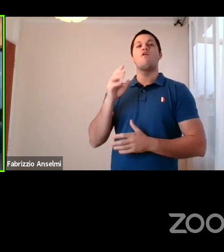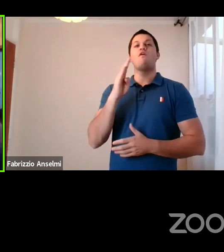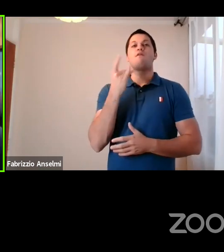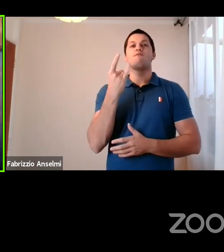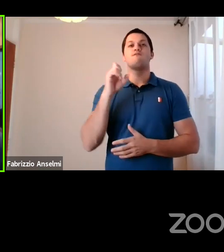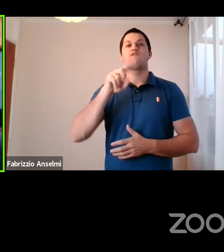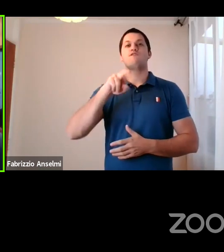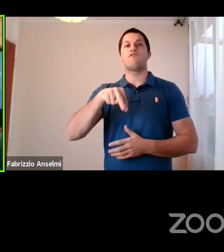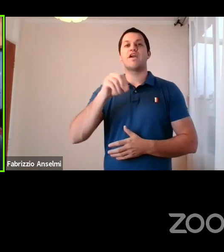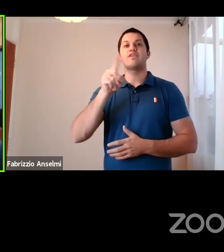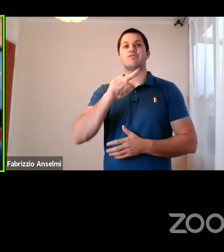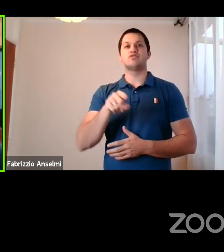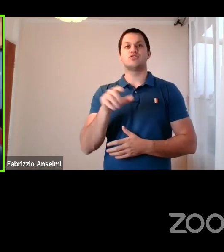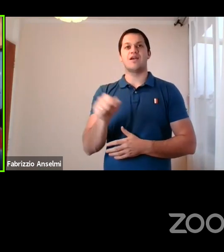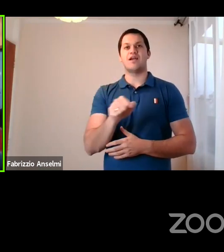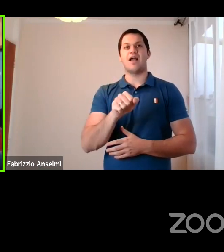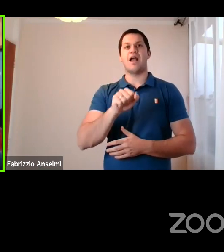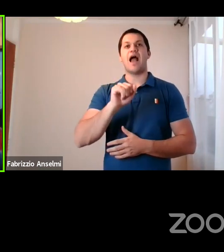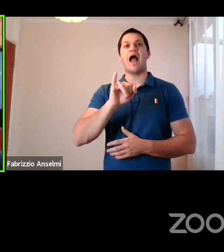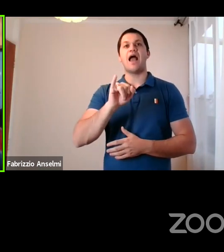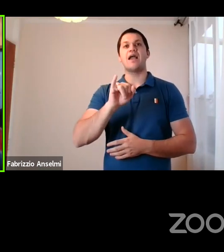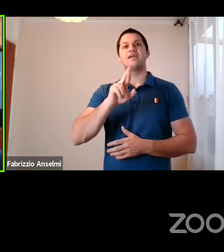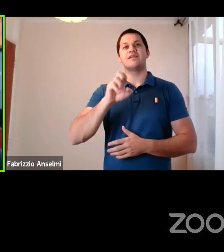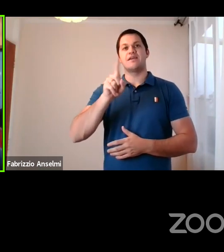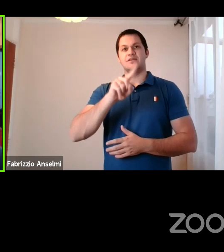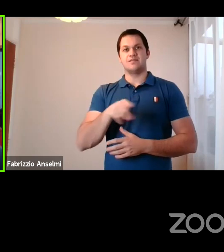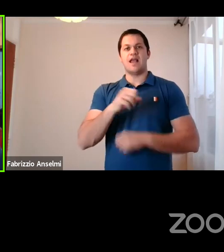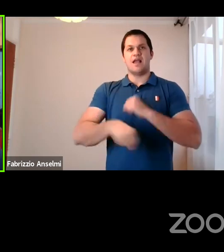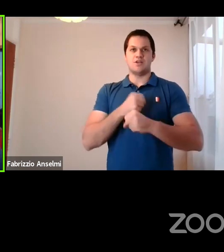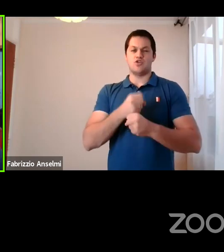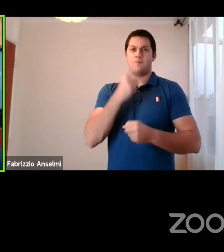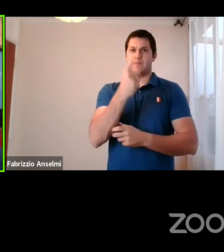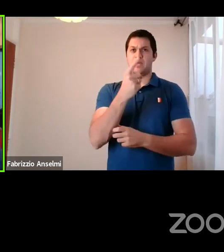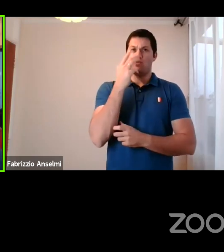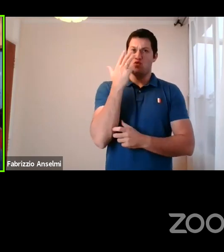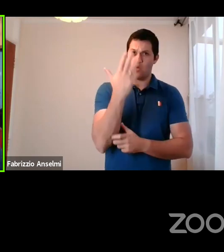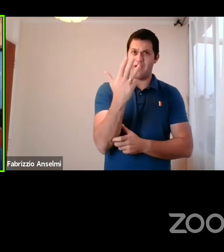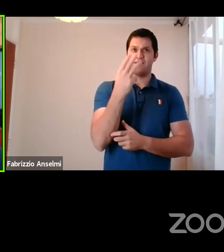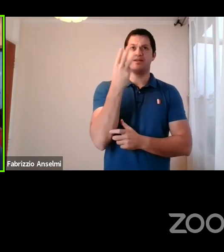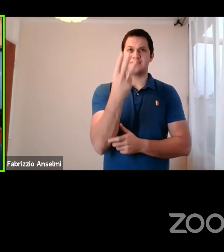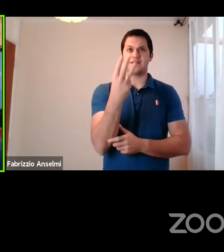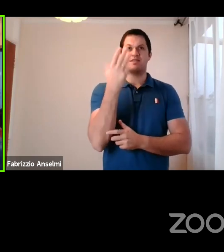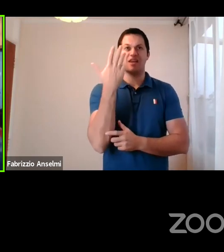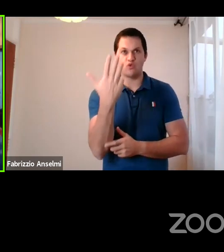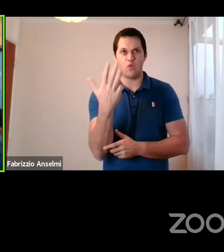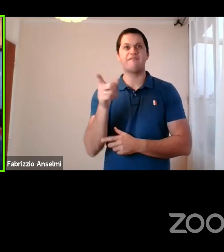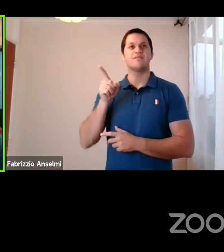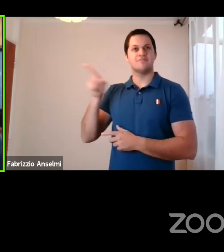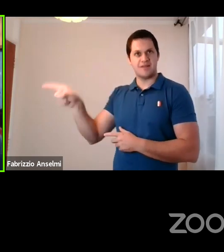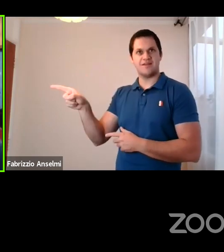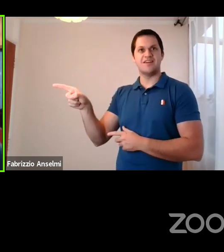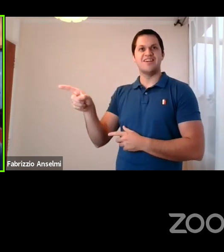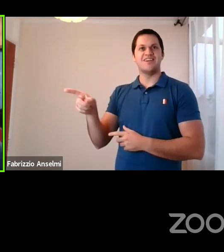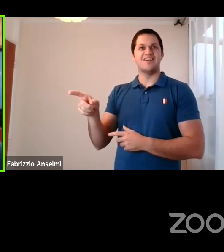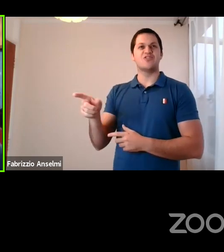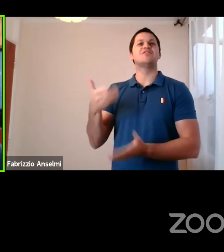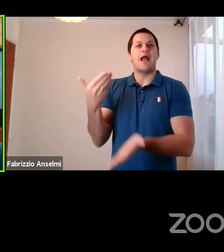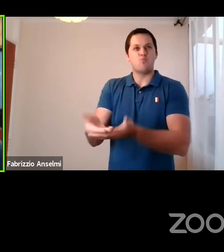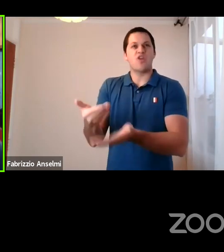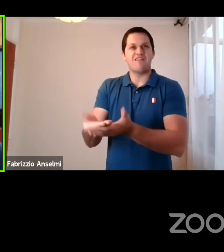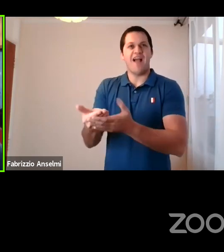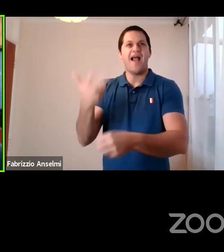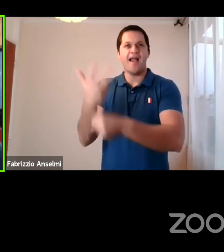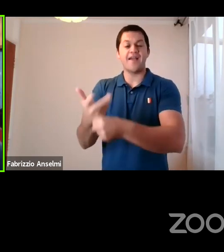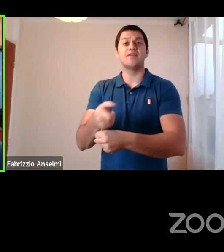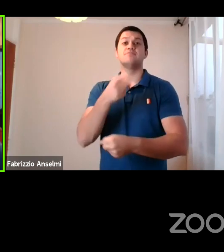1939. O sea, una doble prueba de que una delegación de Chile viajó a ese congreso de